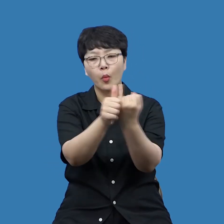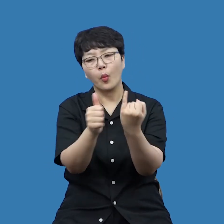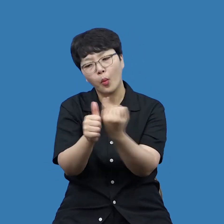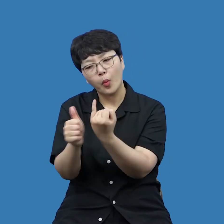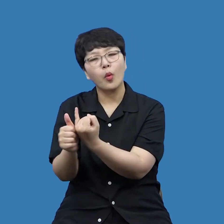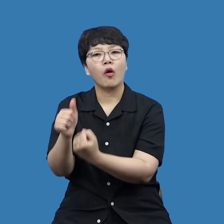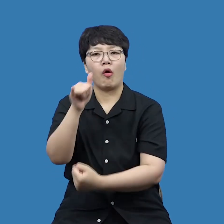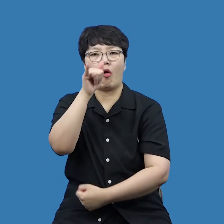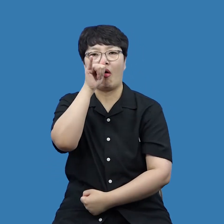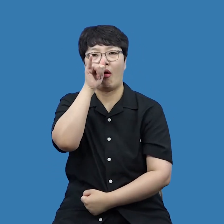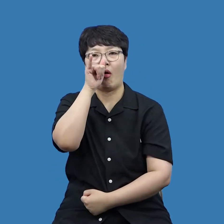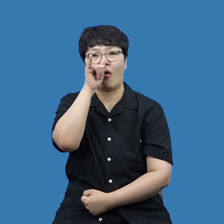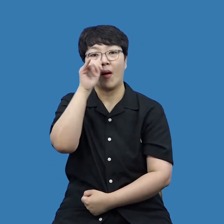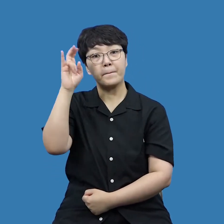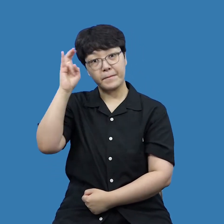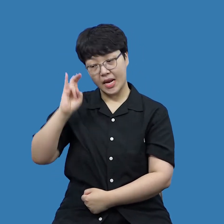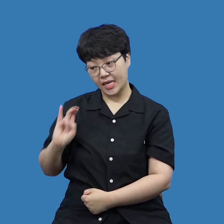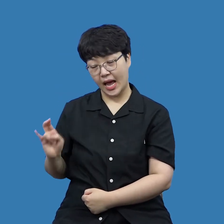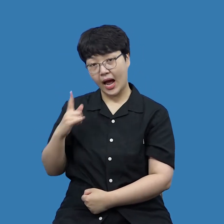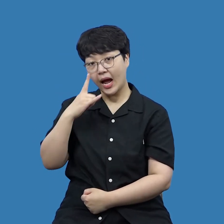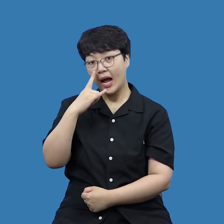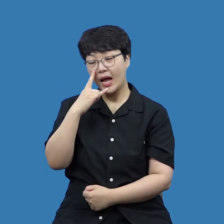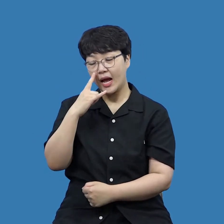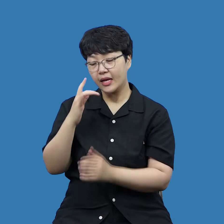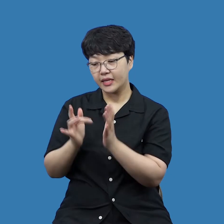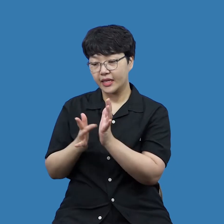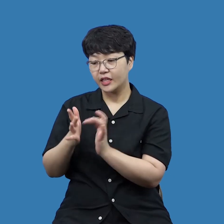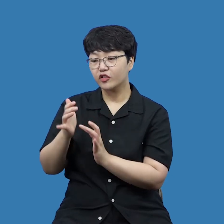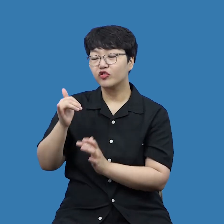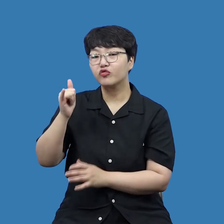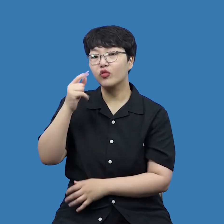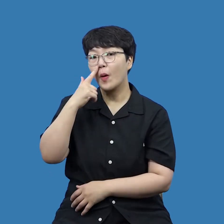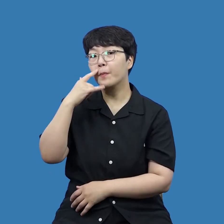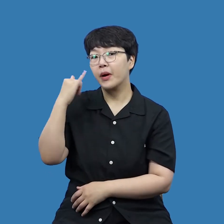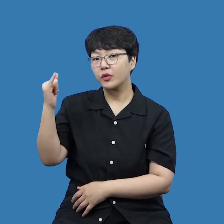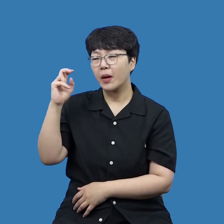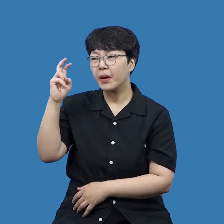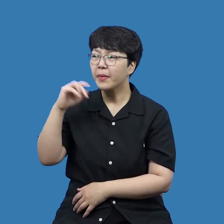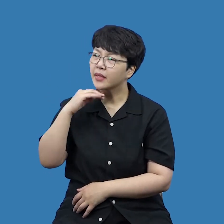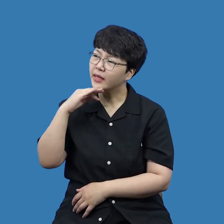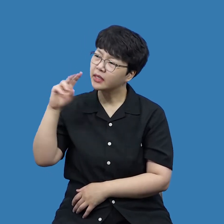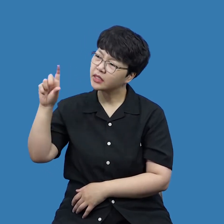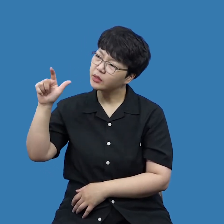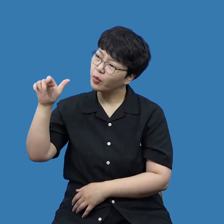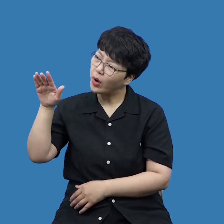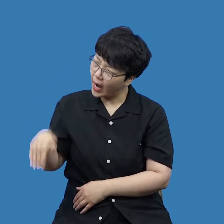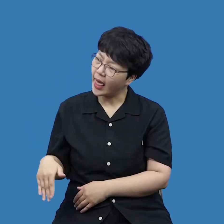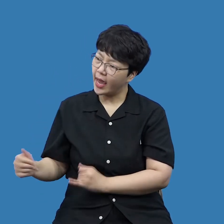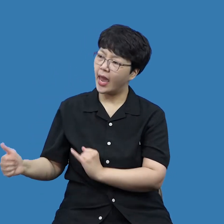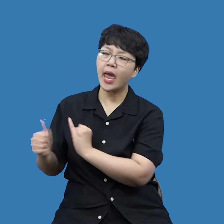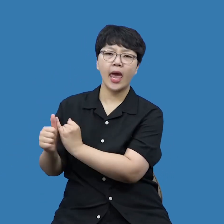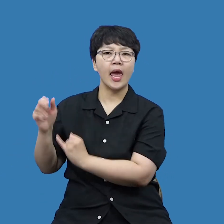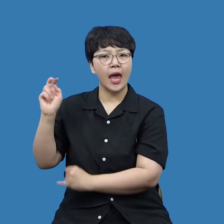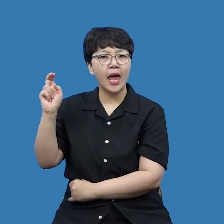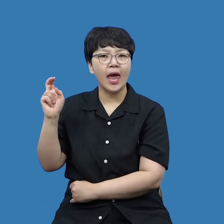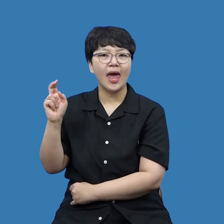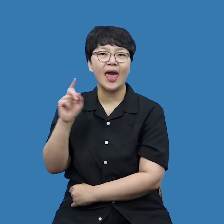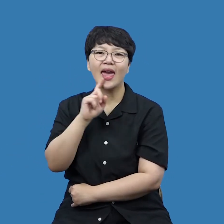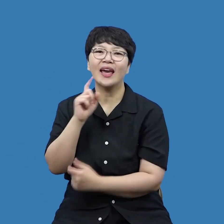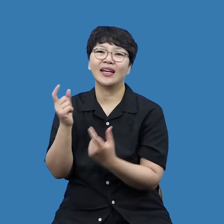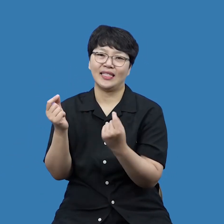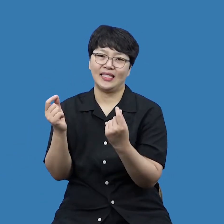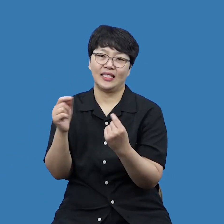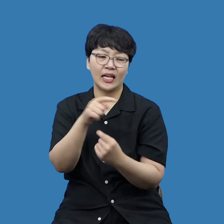네. 마리아도 15세 이전이었을 것이다. 제가 말씀을 드렸죠. 네. 그리고